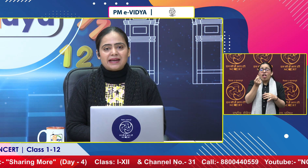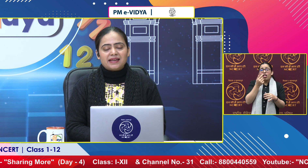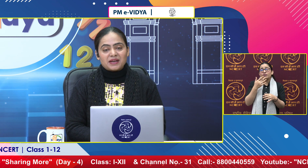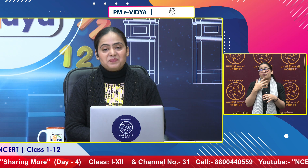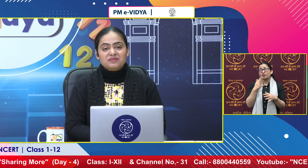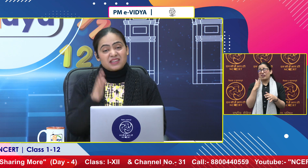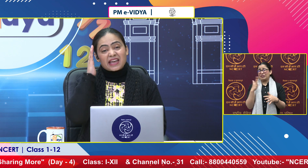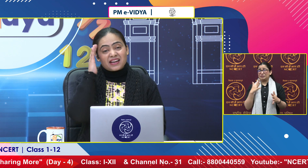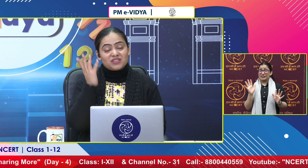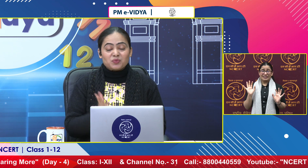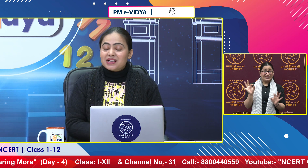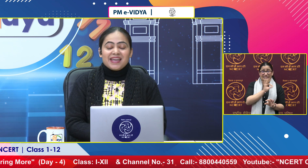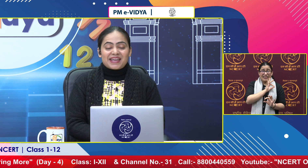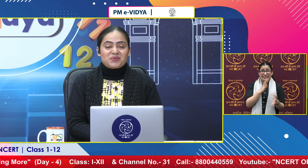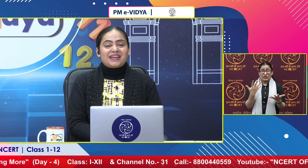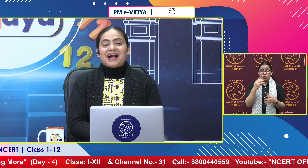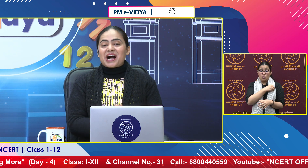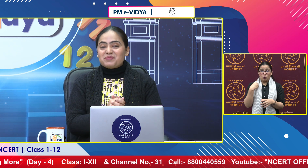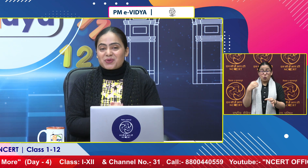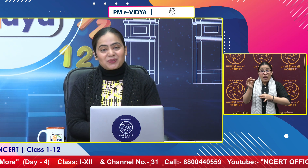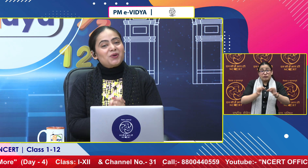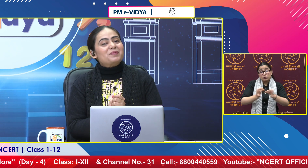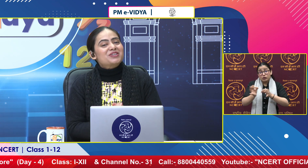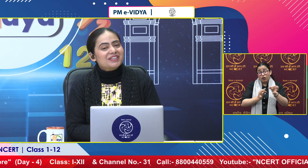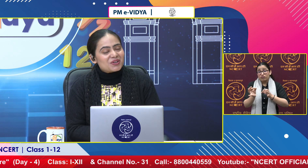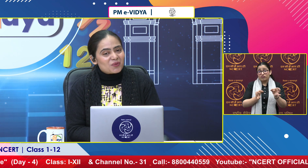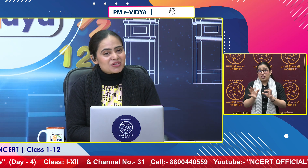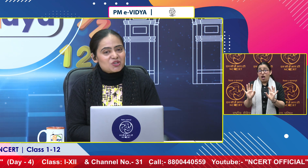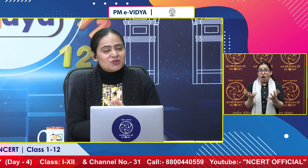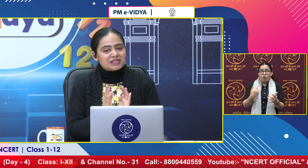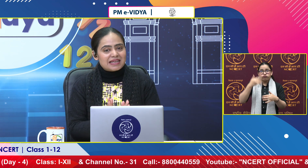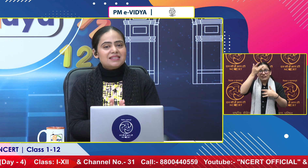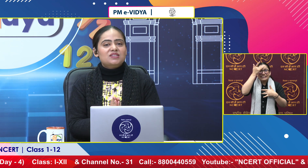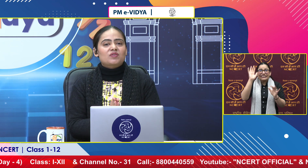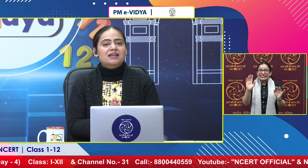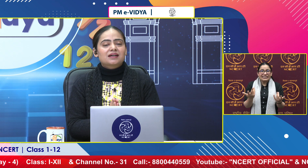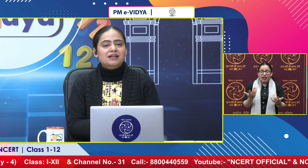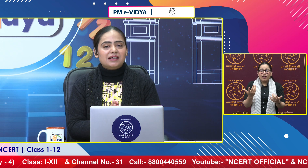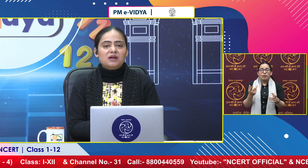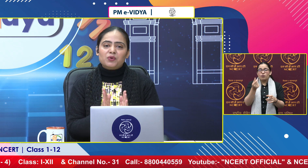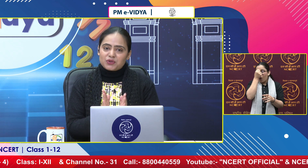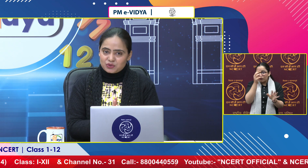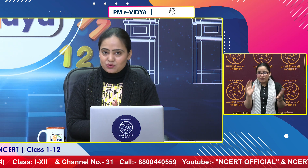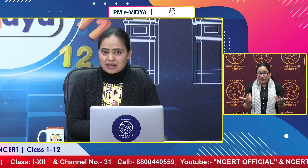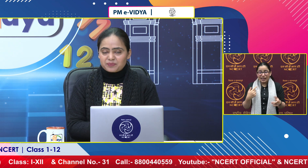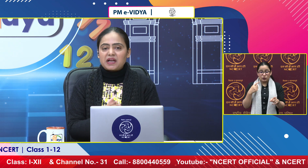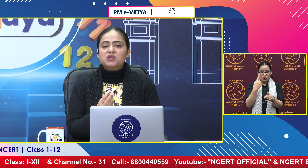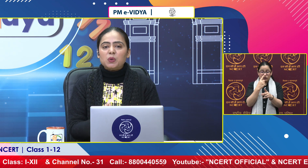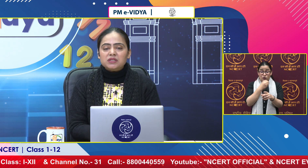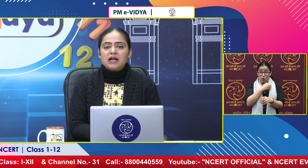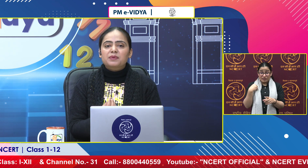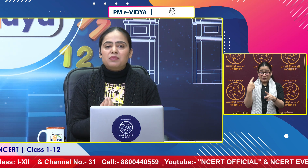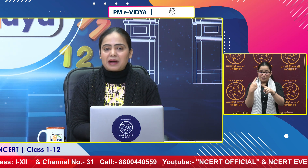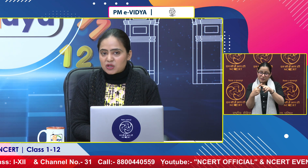एक हेडेक। सो एनीवे, अब डॉक्टर और पेशेंट की कॉन्वर्सेशन को सही से स्ट्राइक करना बहुत ज़रूरी है,